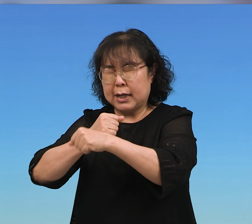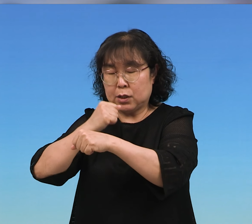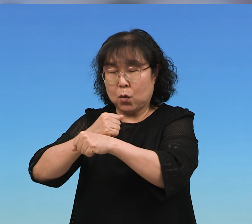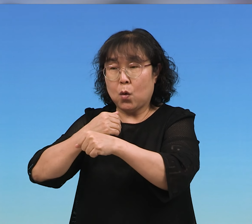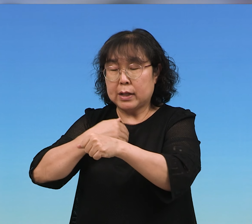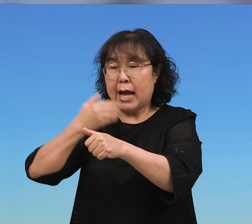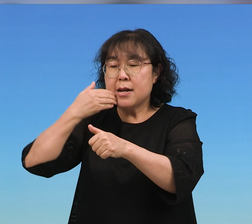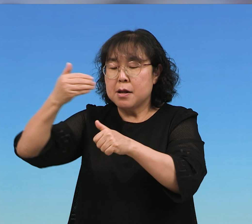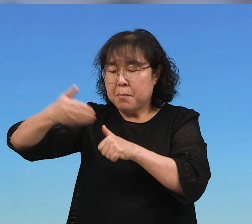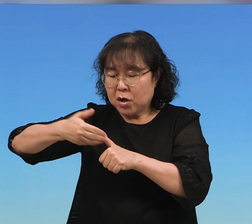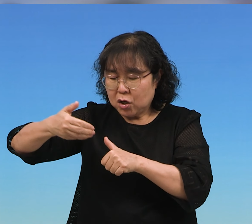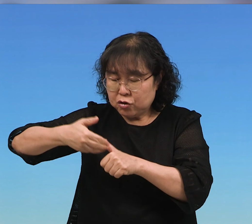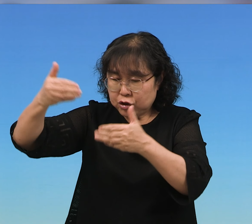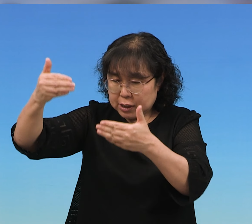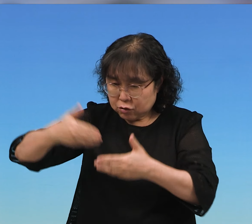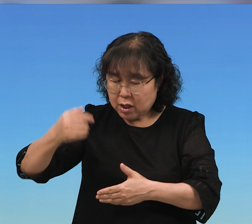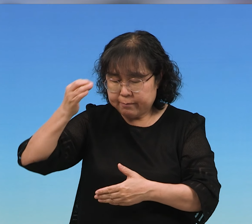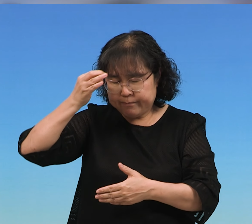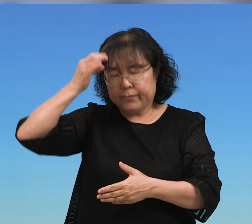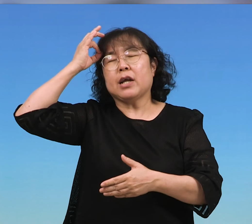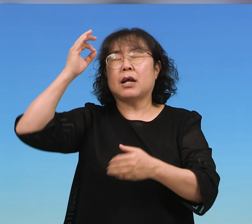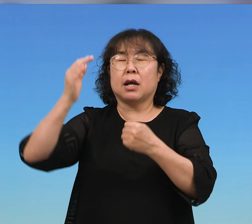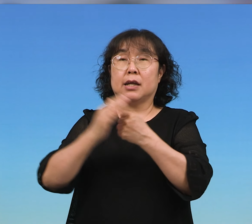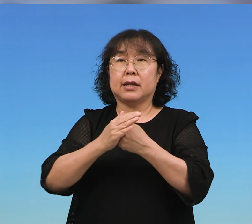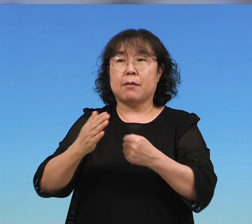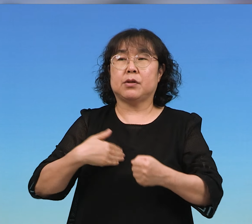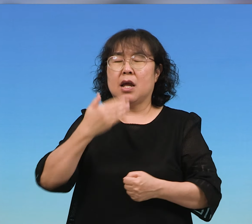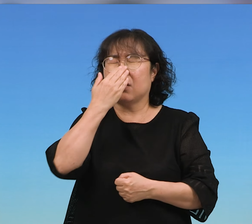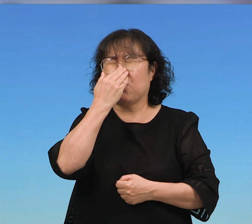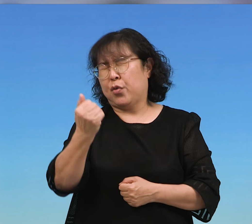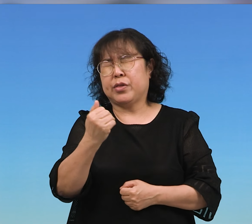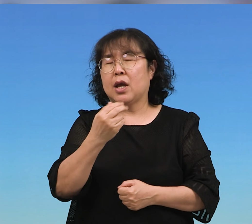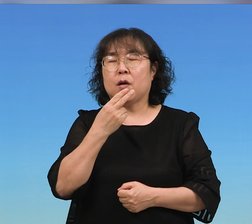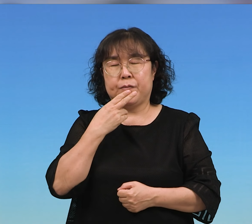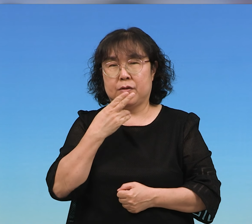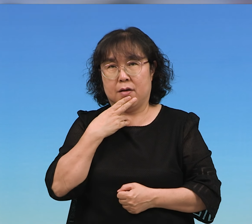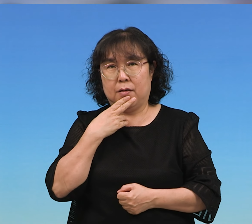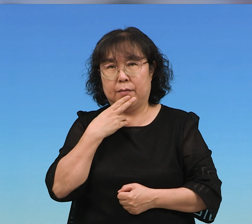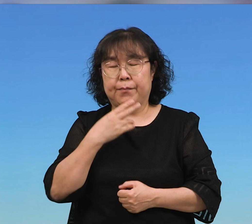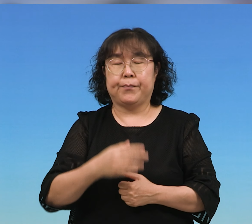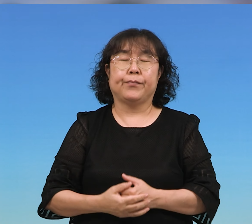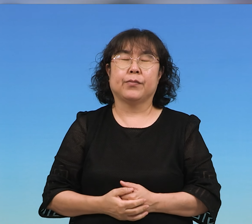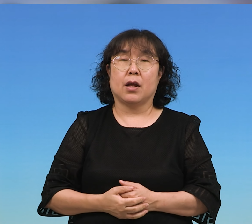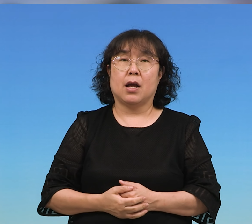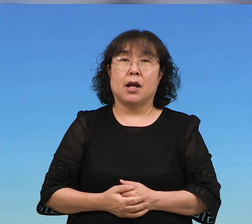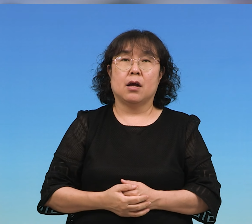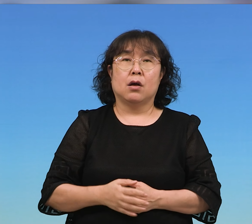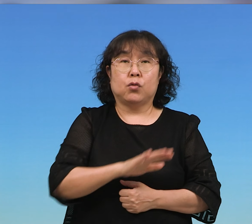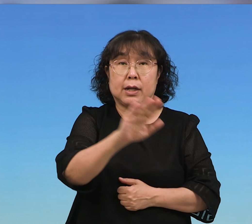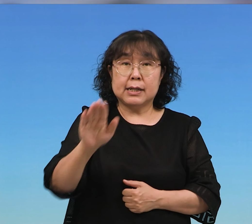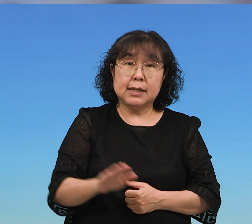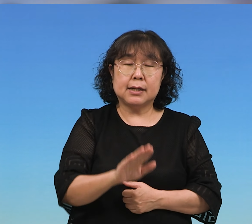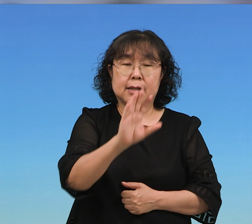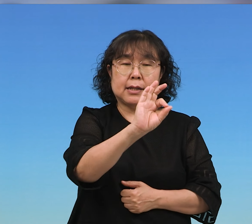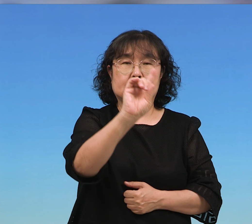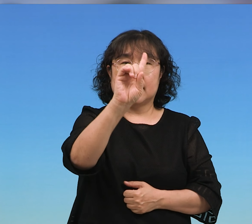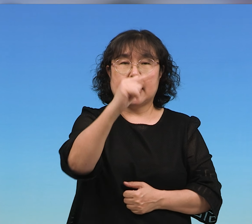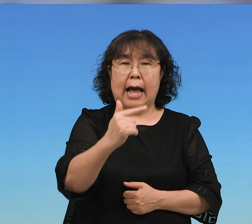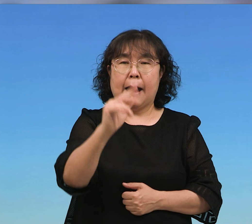인도하시는구나. 이런 사람에게 권태가 있겠습니까? 여러분 인생이 자꾸 권태로우세요? 안목을 키우시기를 바라요.